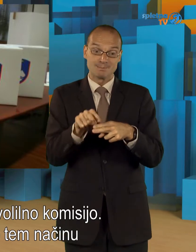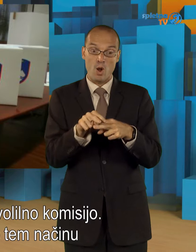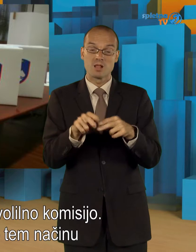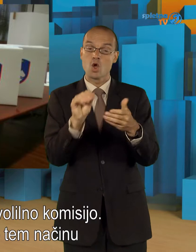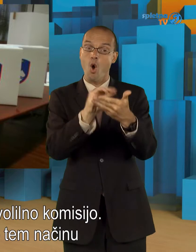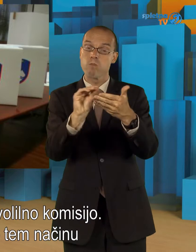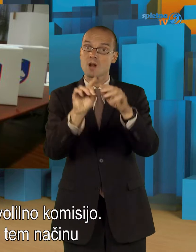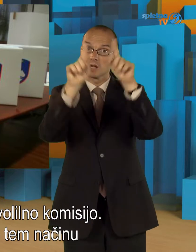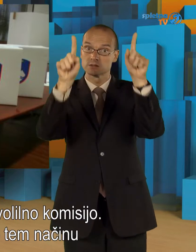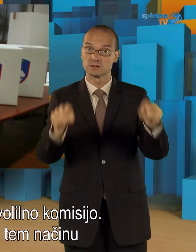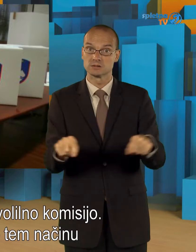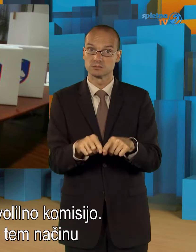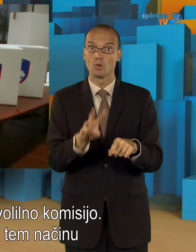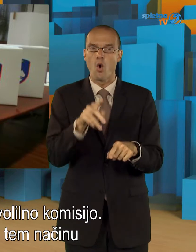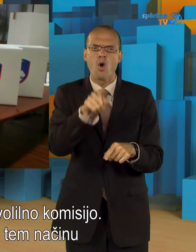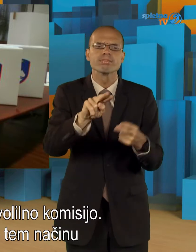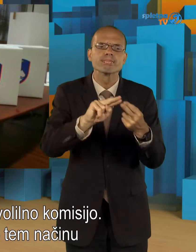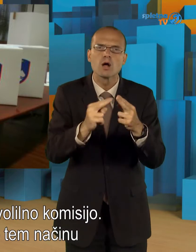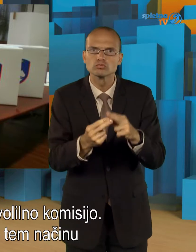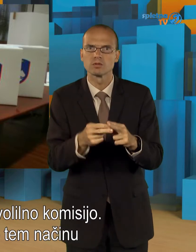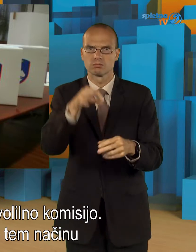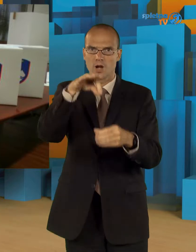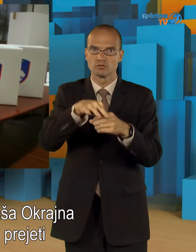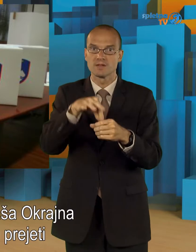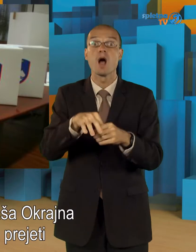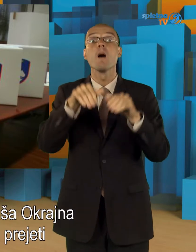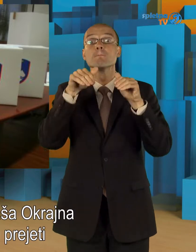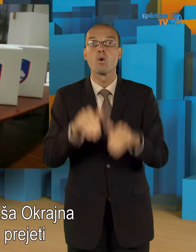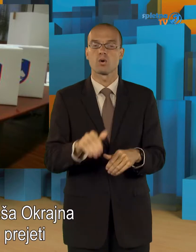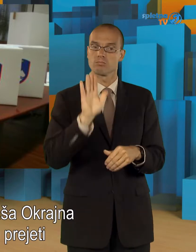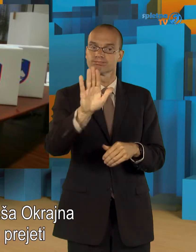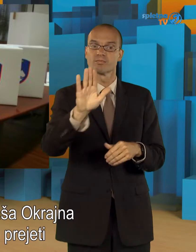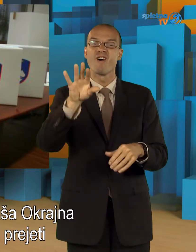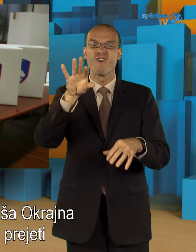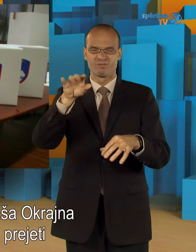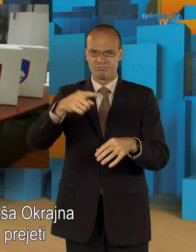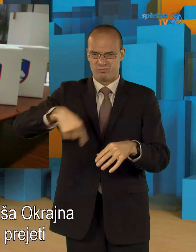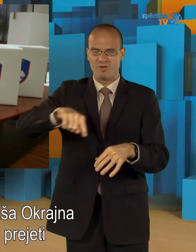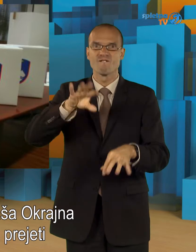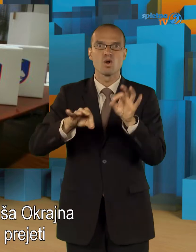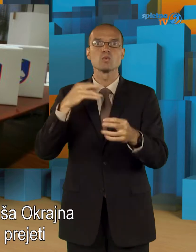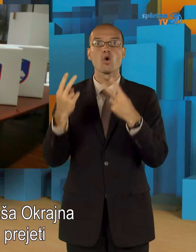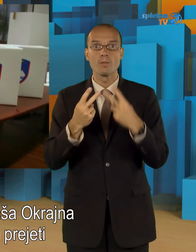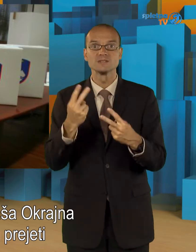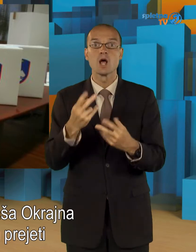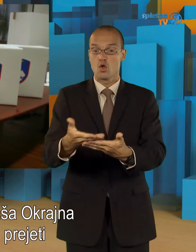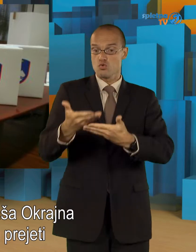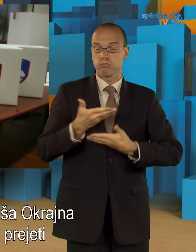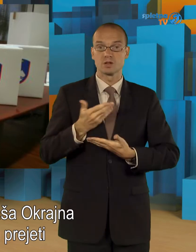Izpolnjeni obrazec o tem načinu glasovanja mora vaša okrajna volilna komisija prejeti do 2. julija do